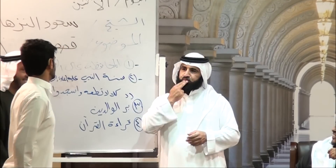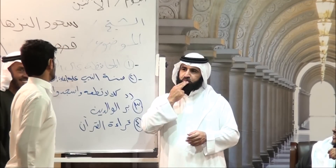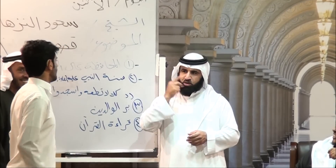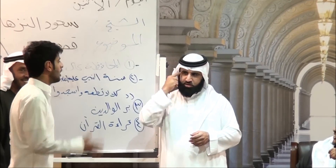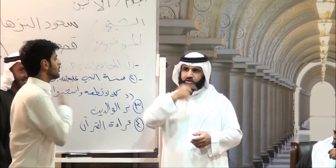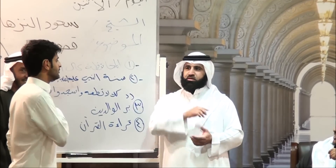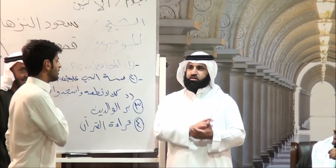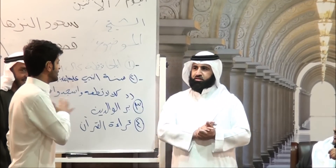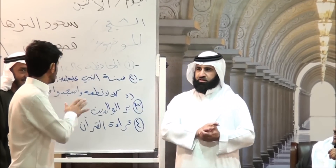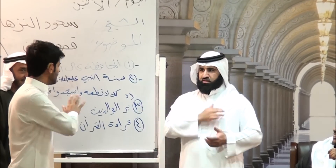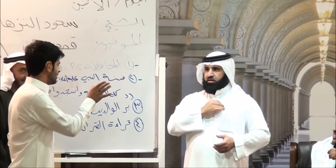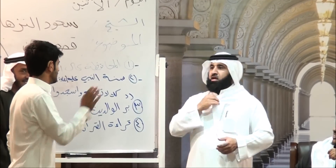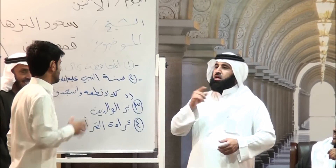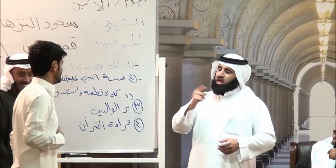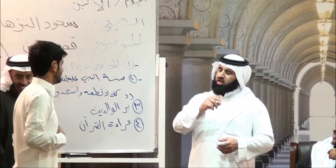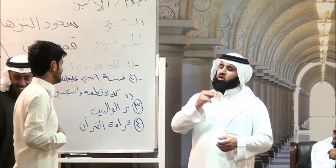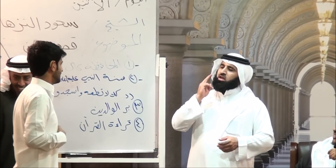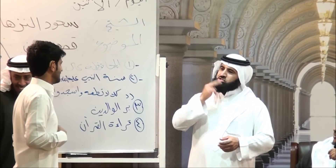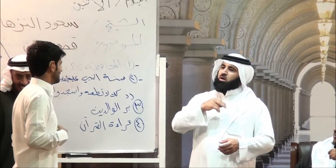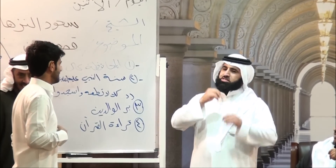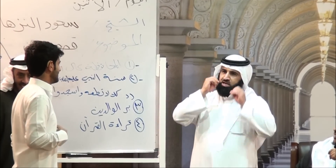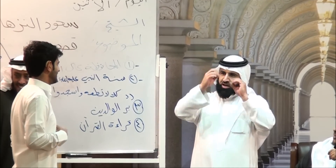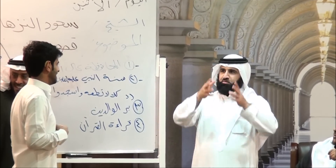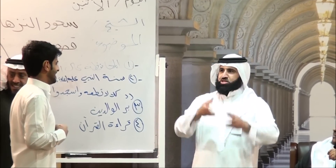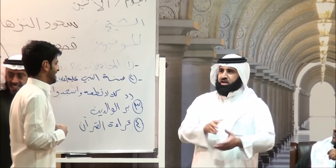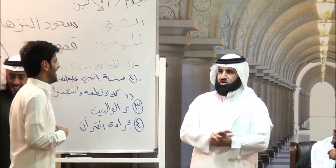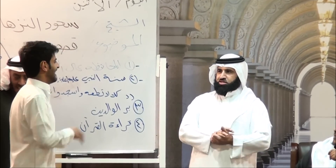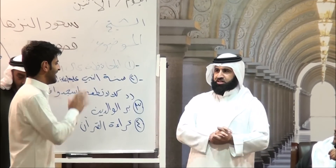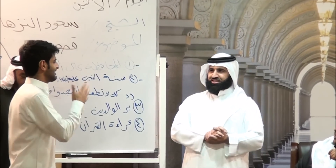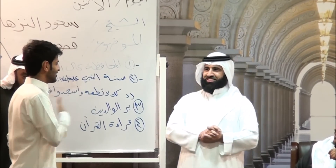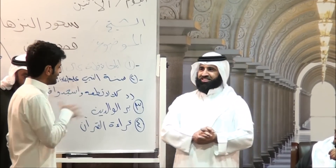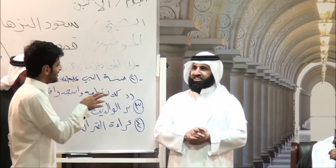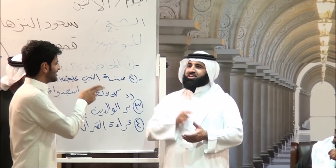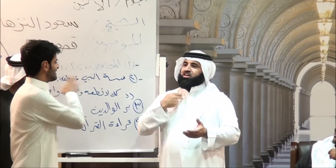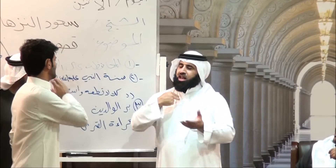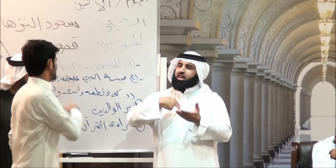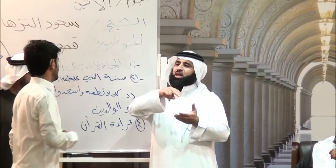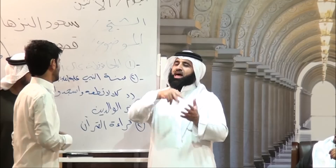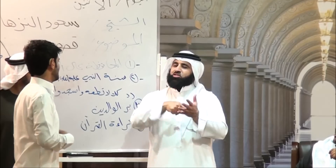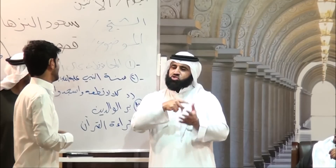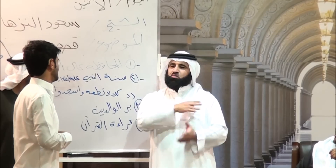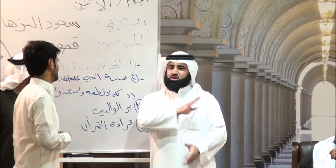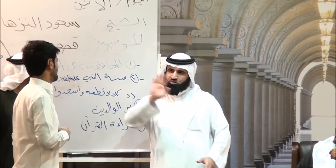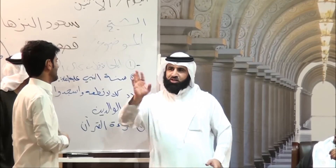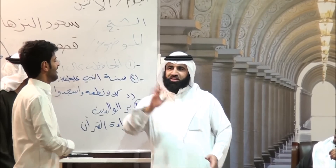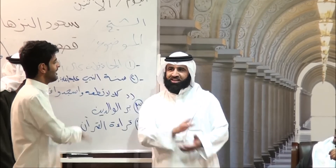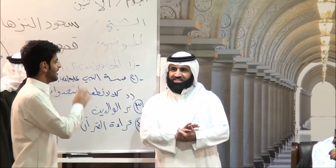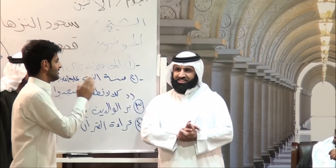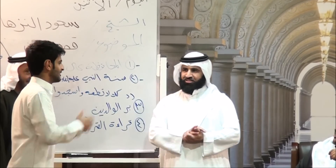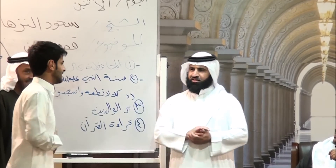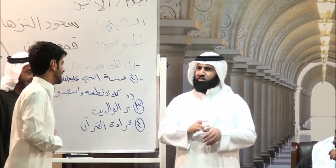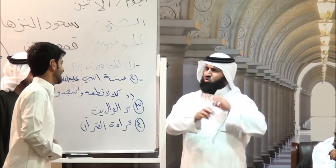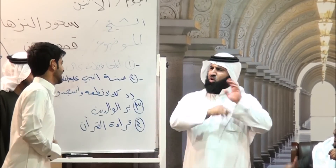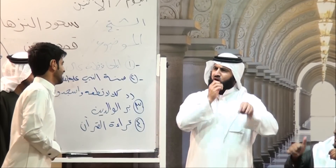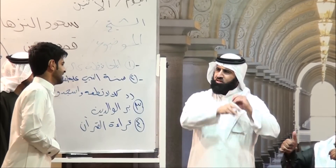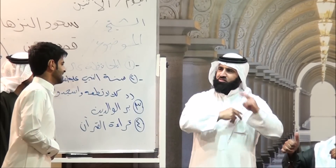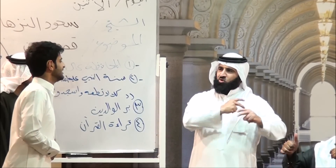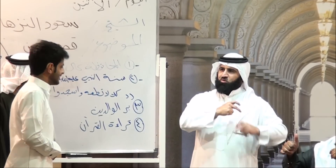نصوم؟ لا لا لا لا لا ما شاء الله جديد. أنا من نادي الصوم بس يرد عليك.